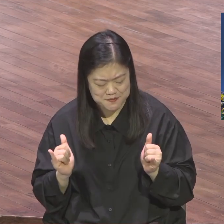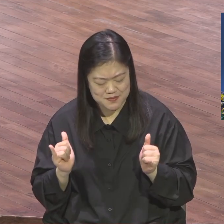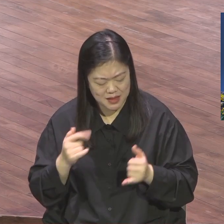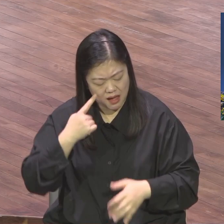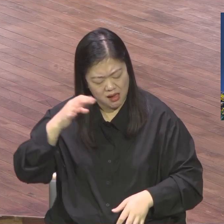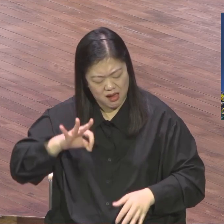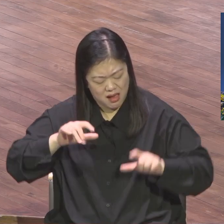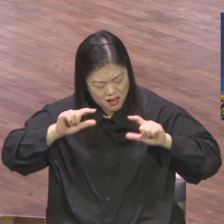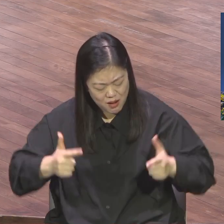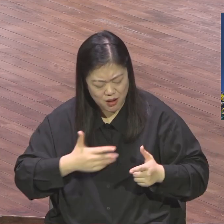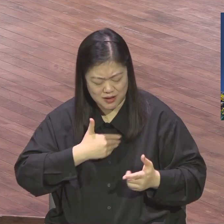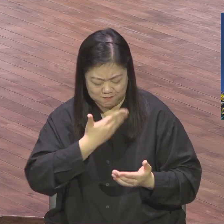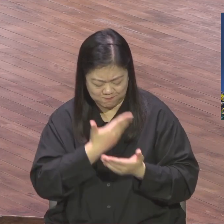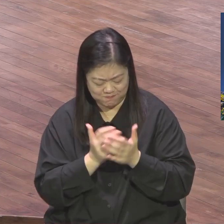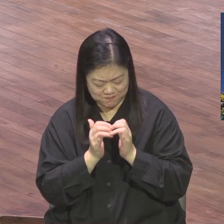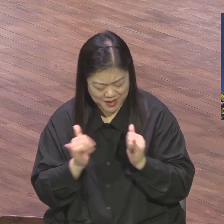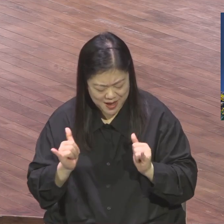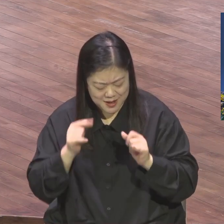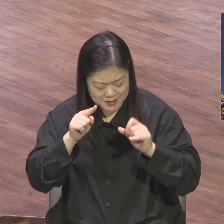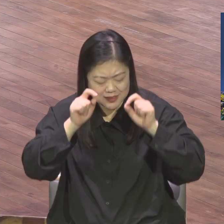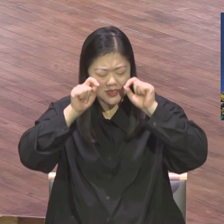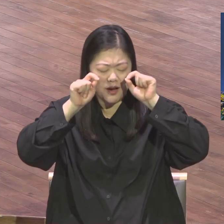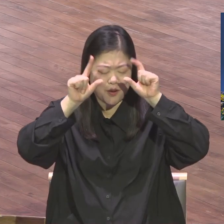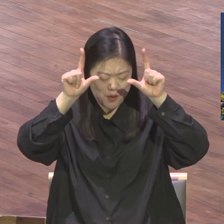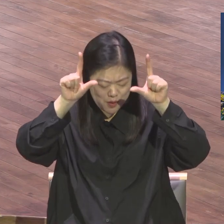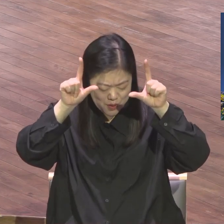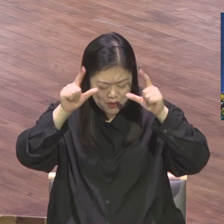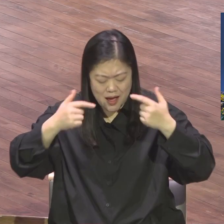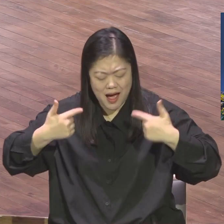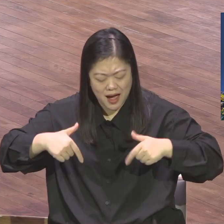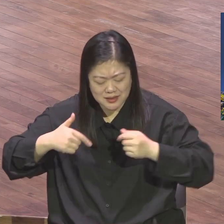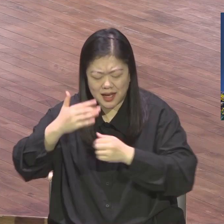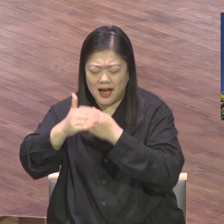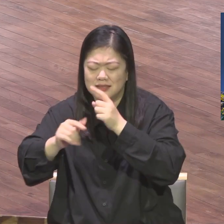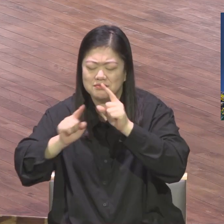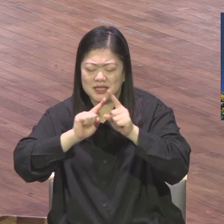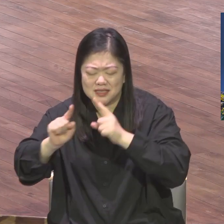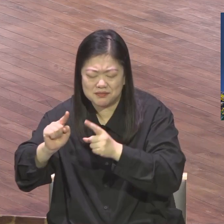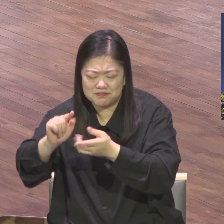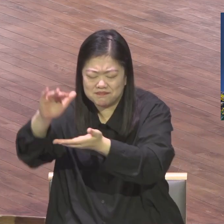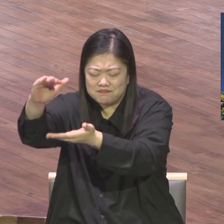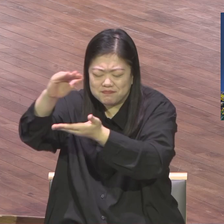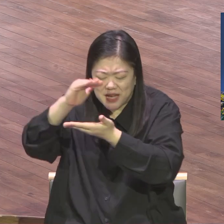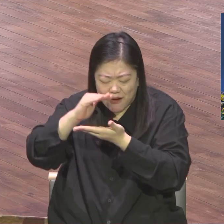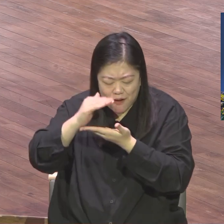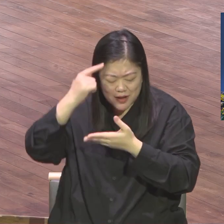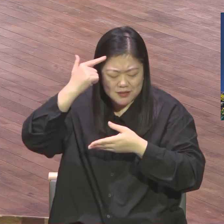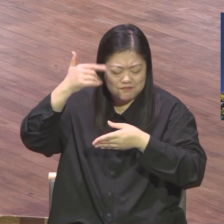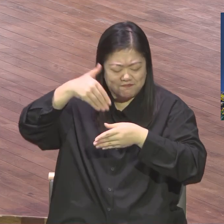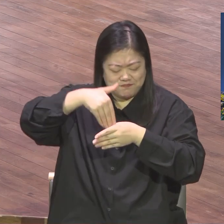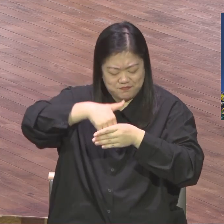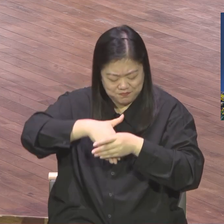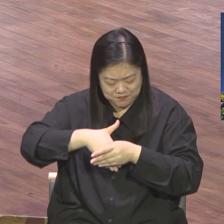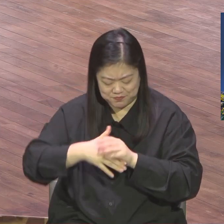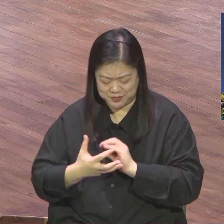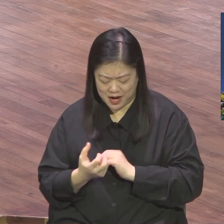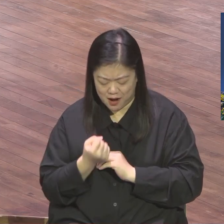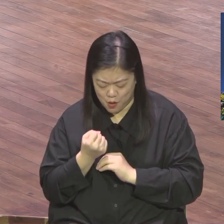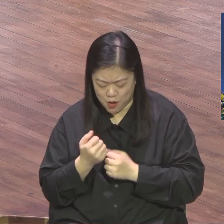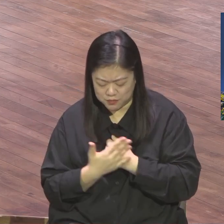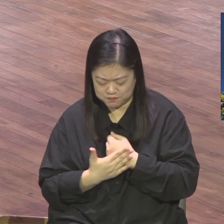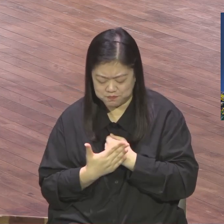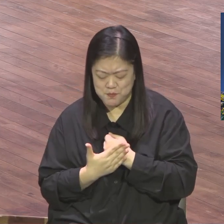날마다 선포되는 말씀이 내 영혼 속에 각인되어져서 말씀의 망대를 깊이